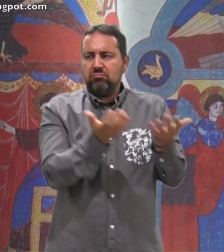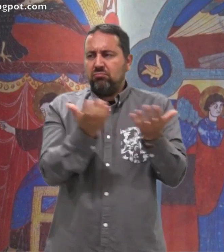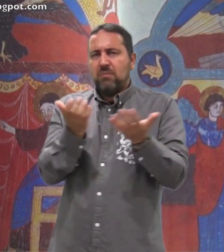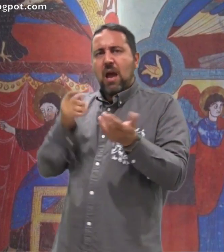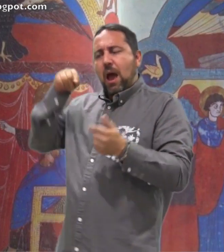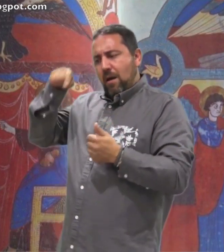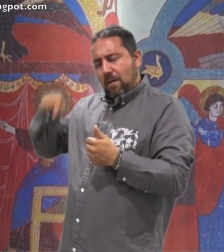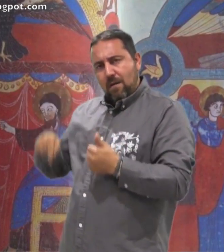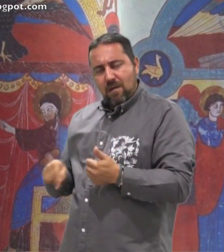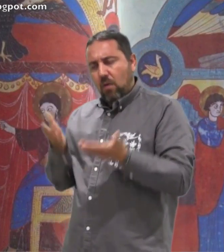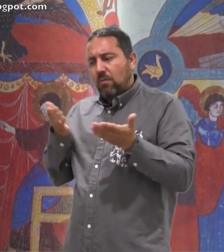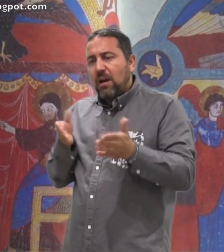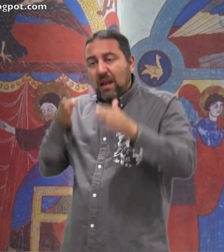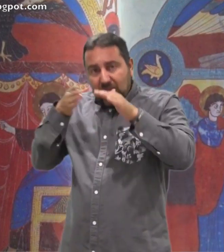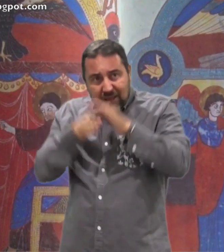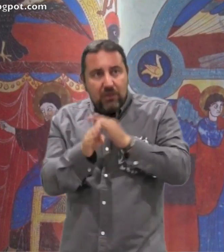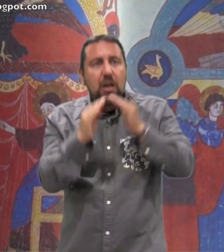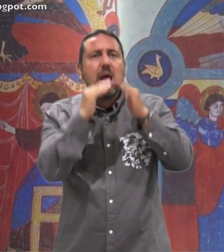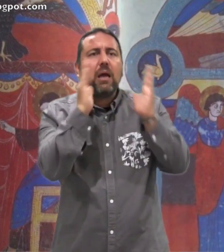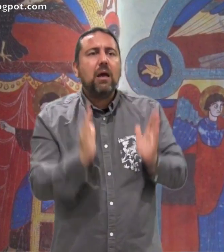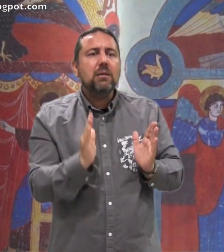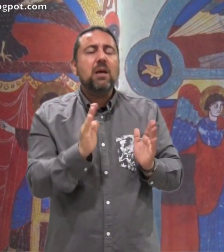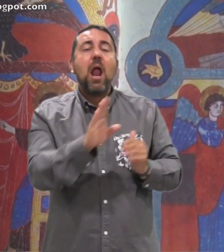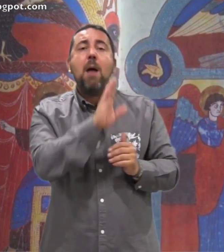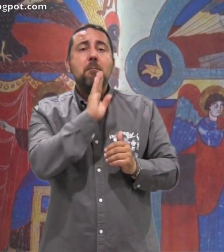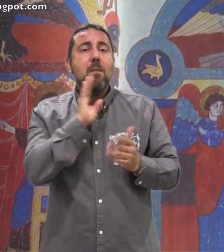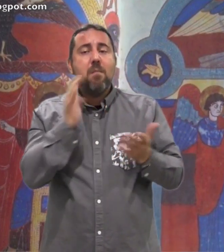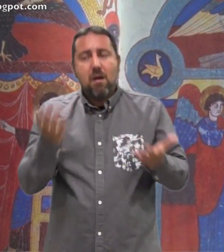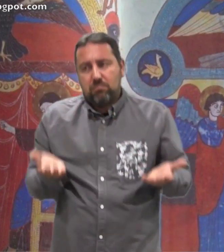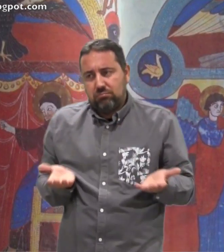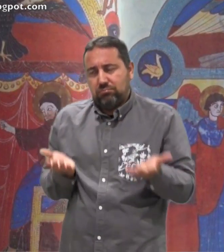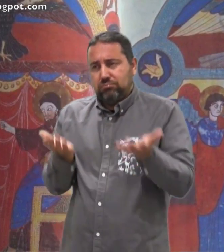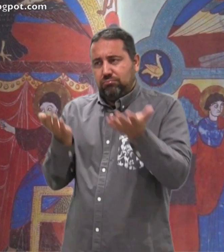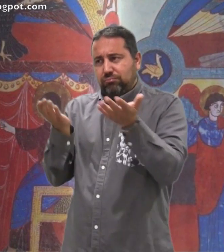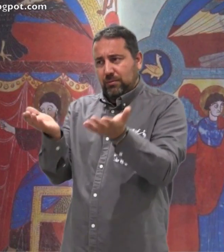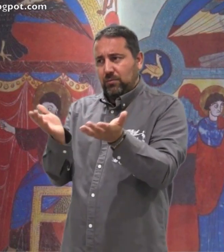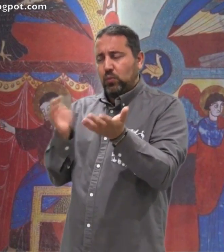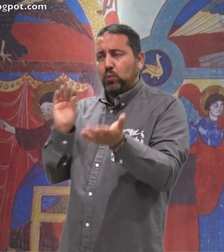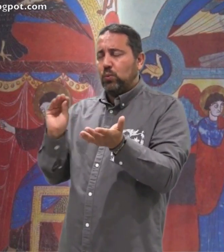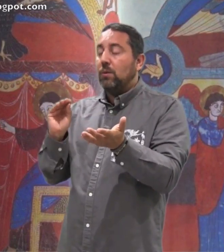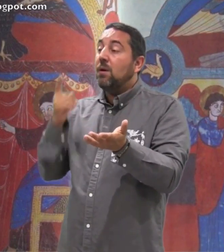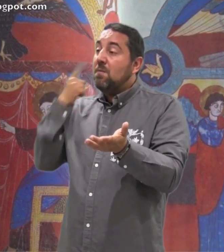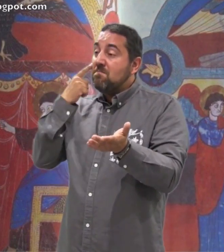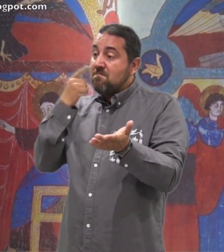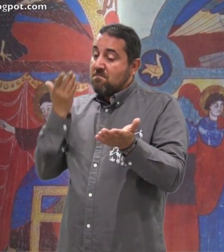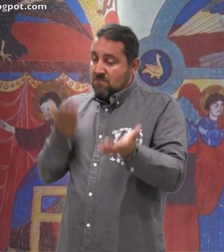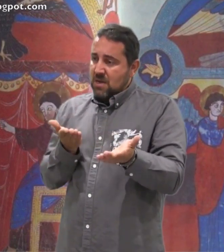Tomó Elías al niño, lo bajó de la habitación de arriba al interior de la casa y se lo entregó a su madre